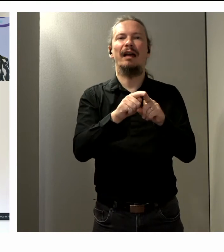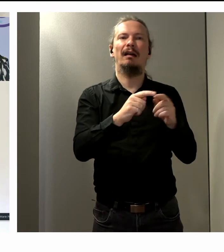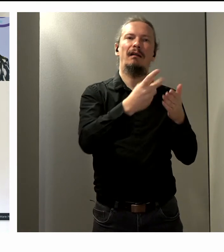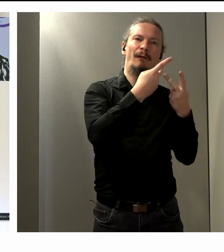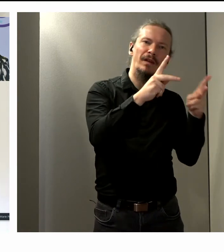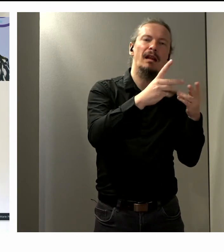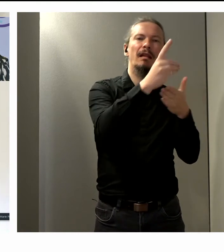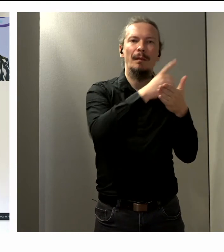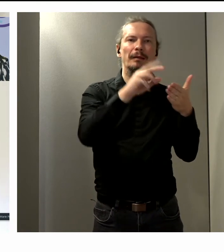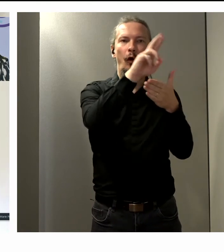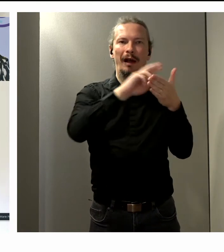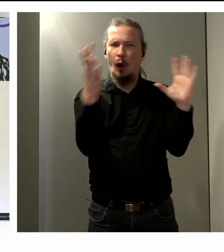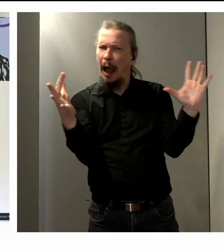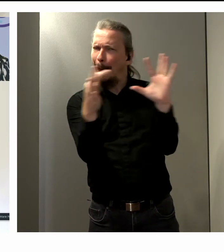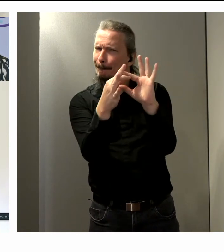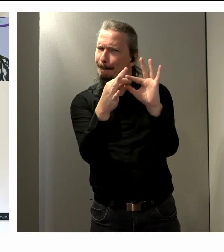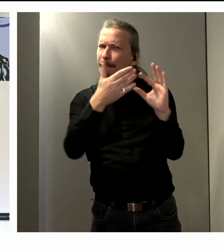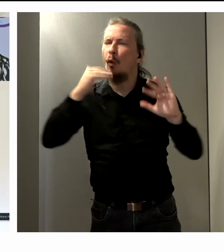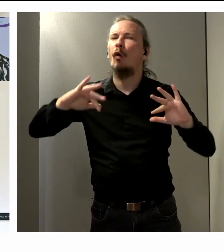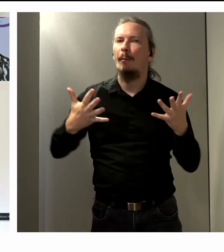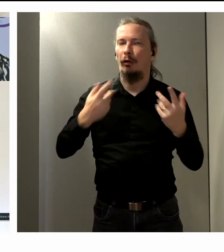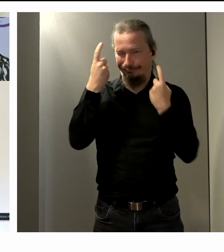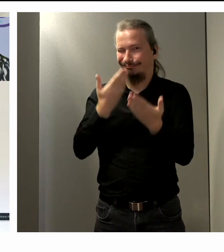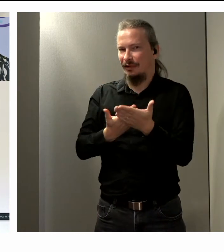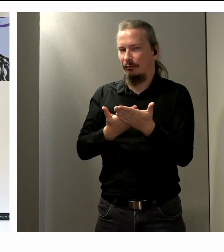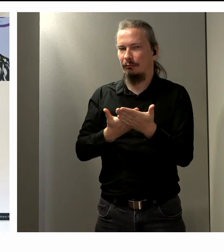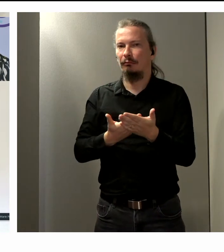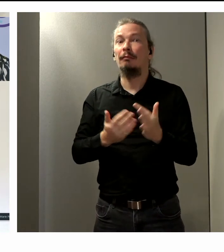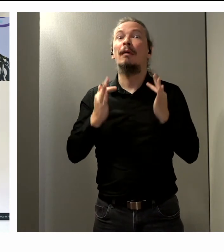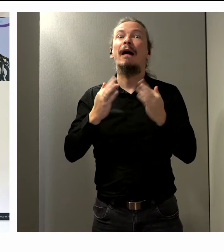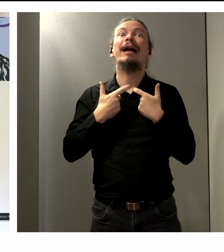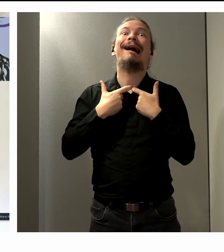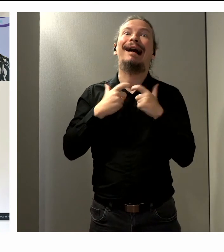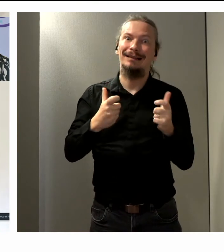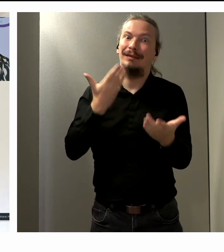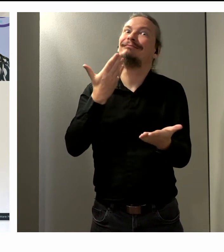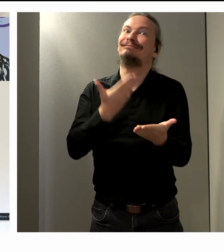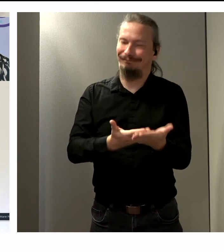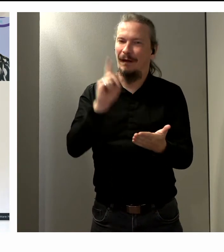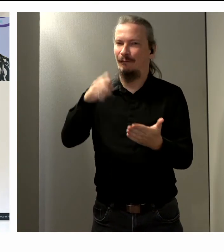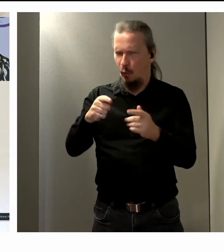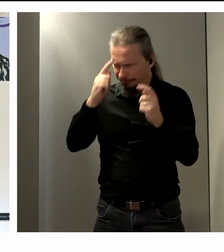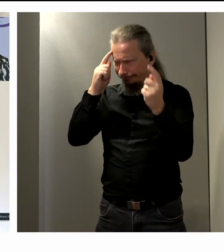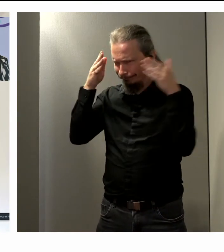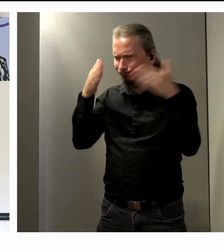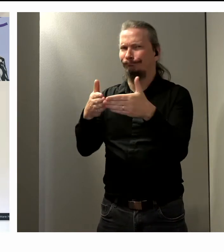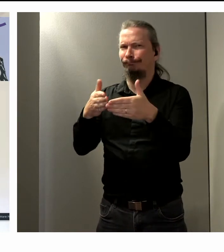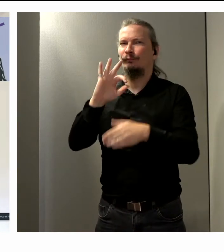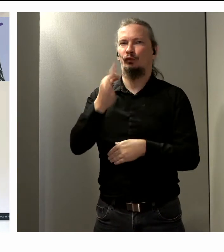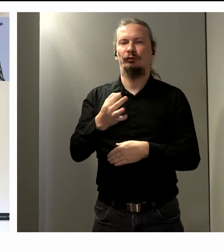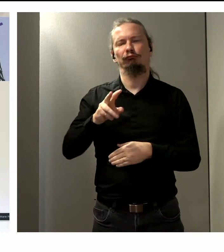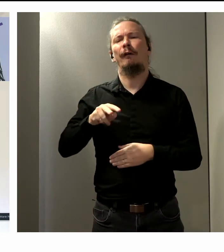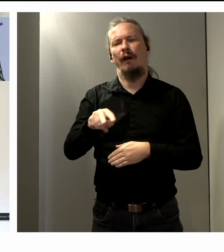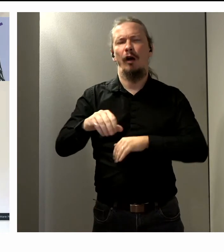Et je crois que sur la question de l'accessibilité, eh bien, c'est une question qu'on va devoir traiter et dont on va se